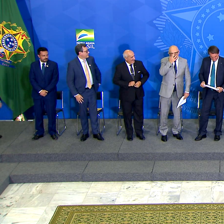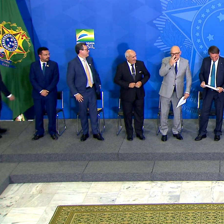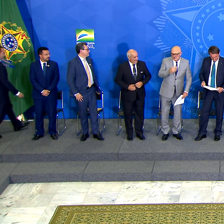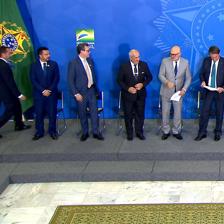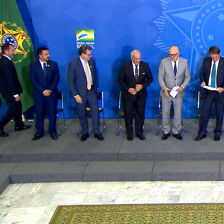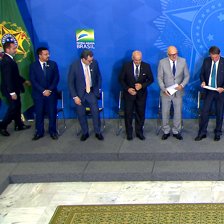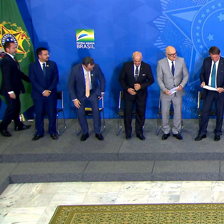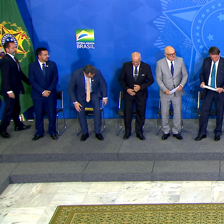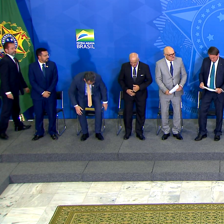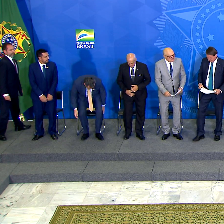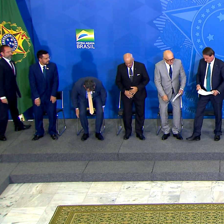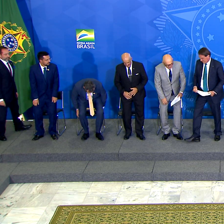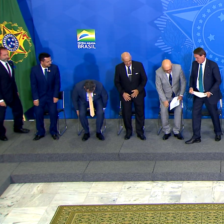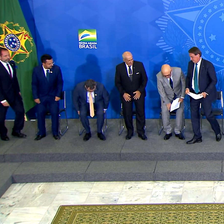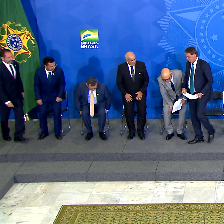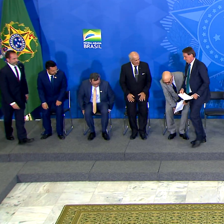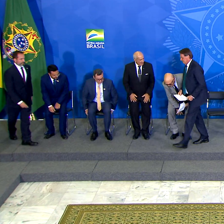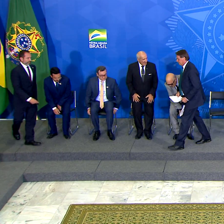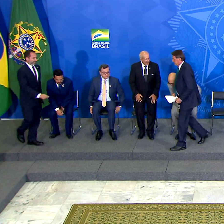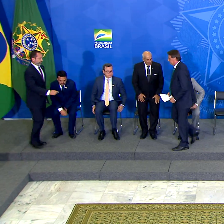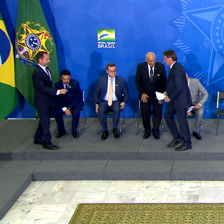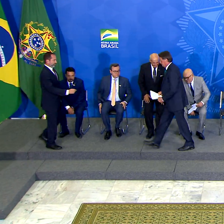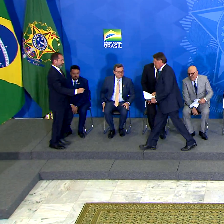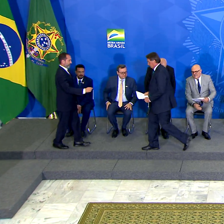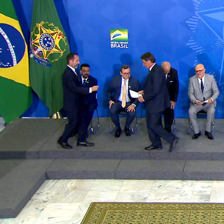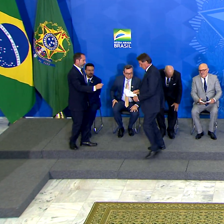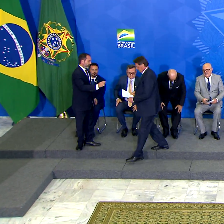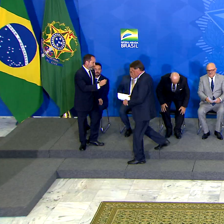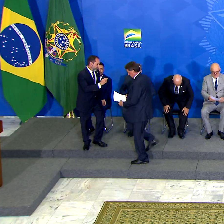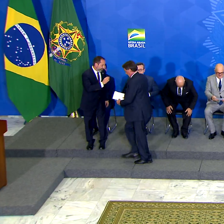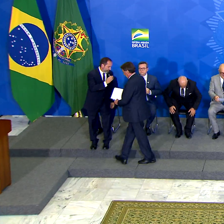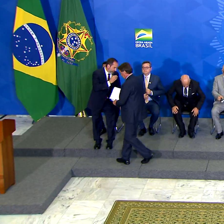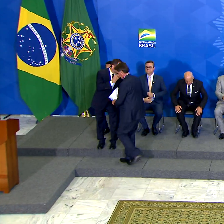Com a palavra, o presidente da República, Jair Bolsonaro.